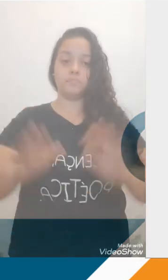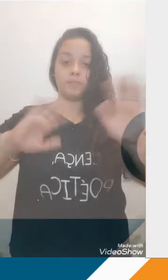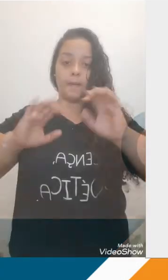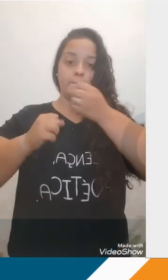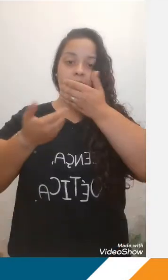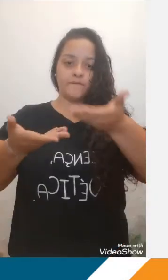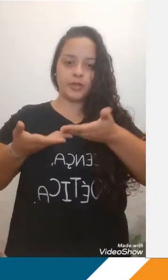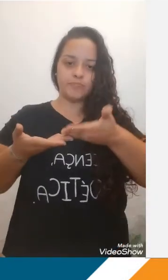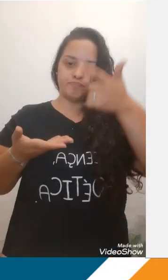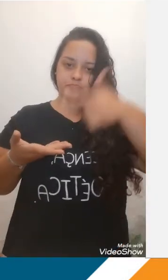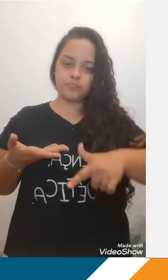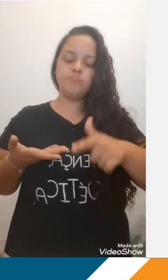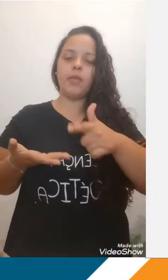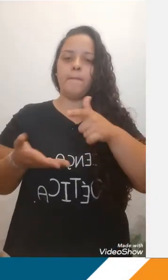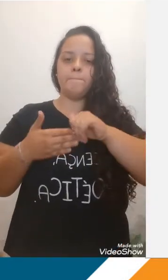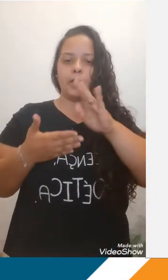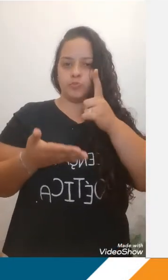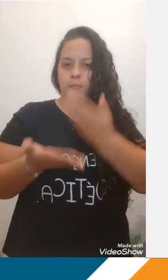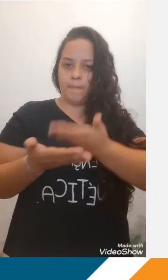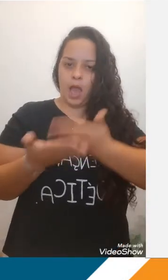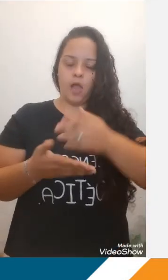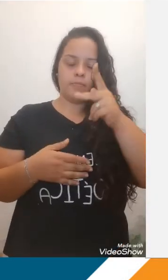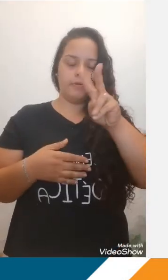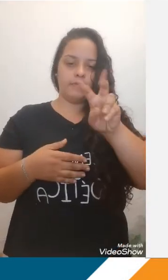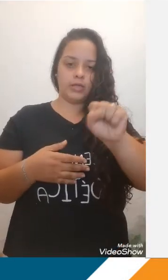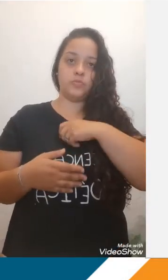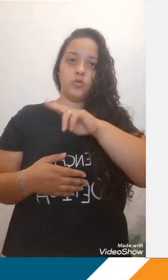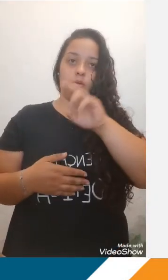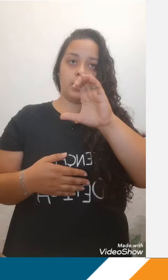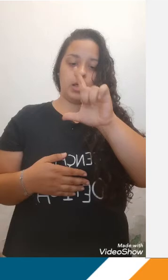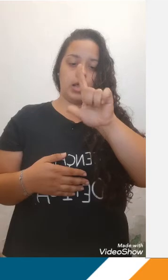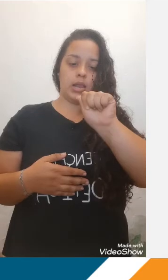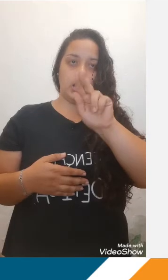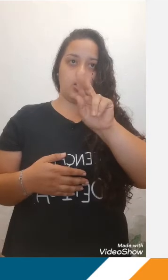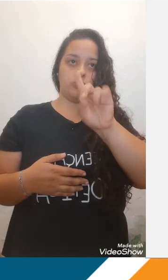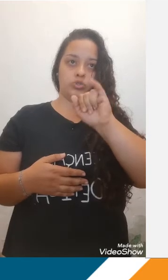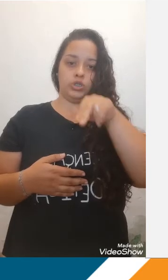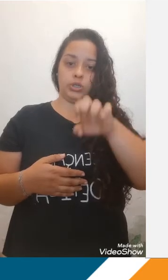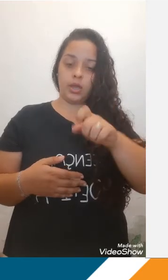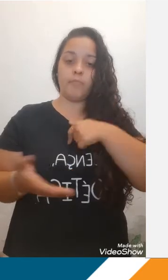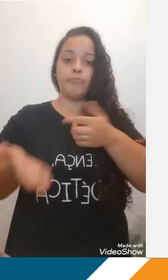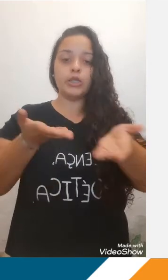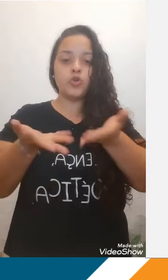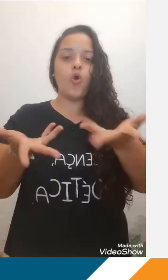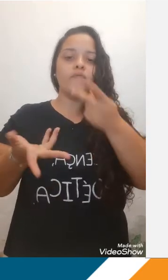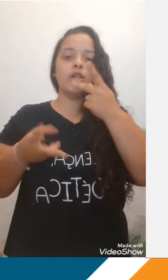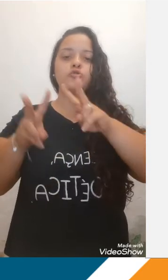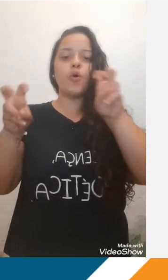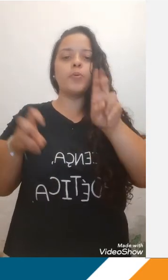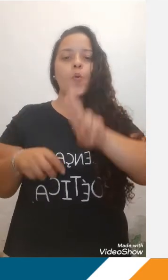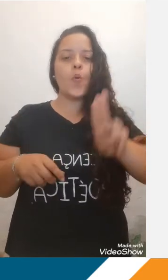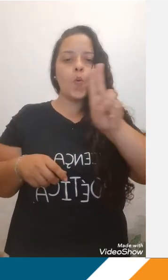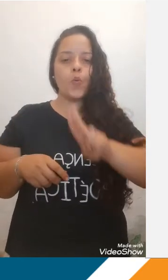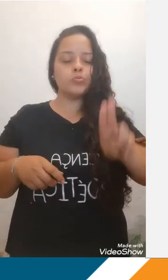Olá, bem-vindos de volta a mais uma aula de redação do CEDERJ. Meu nome é Claudine, sou mediadora, e hoje eu vou falar sobre o uso do